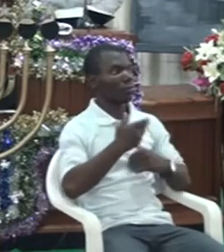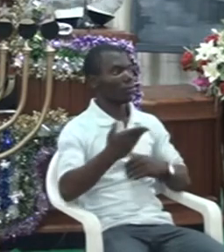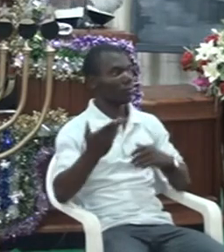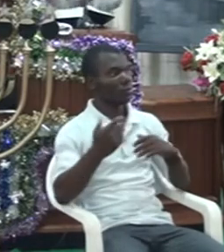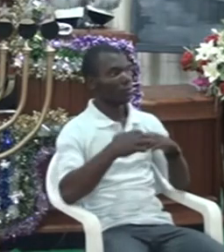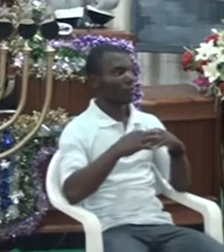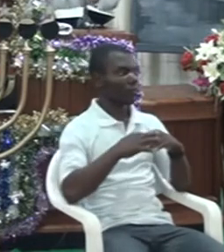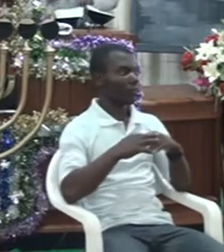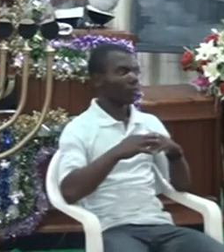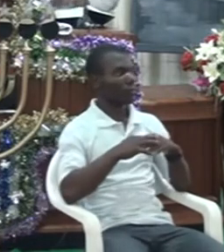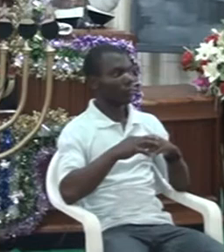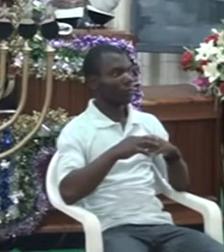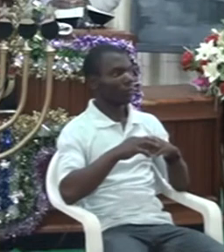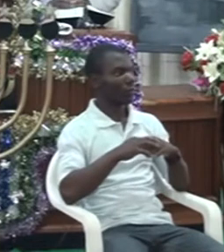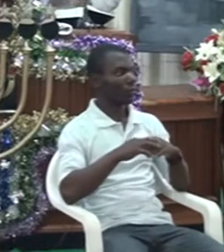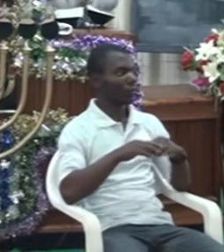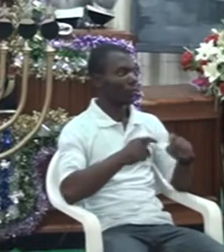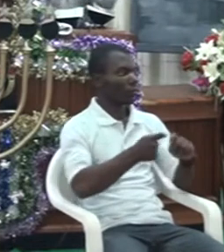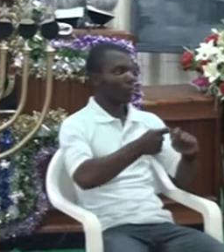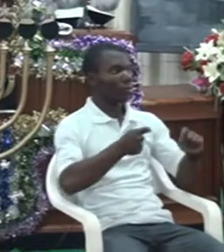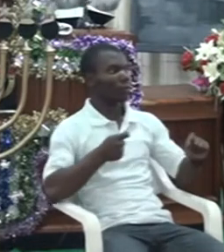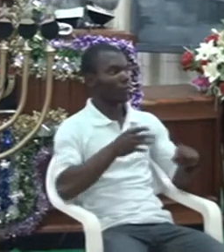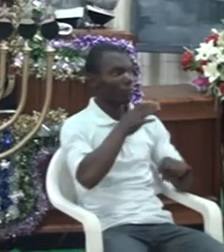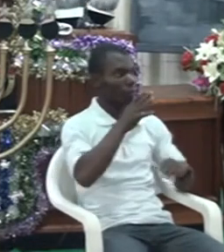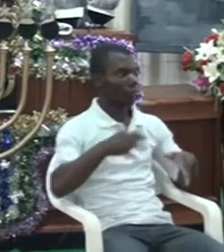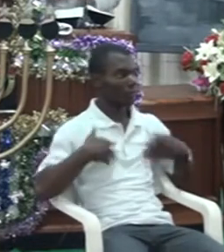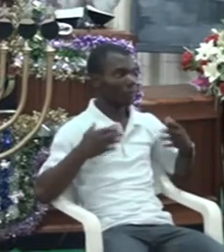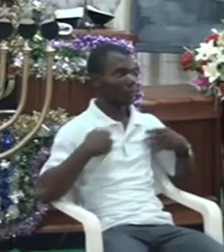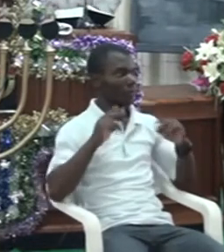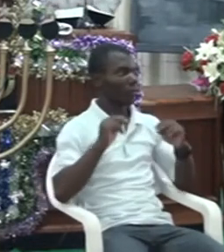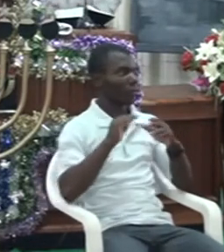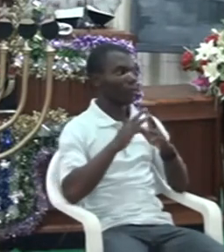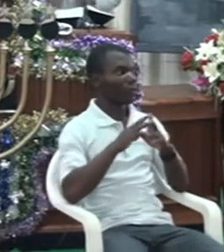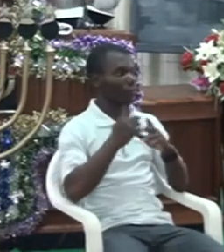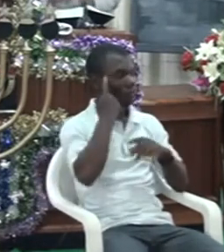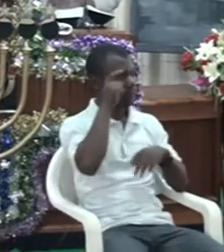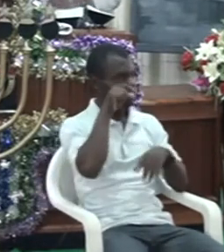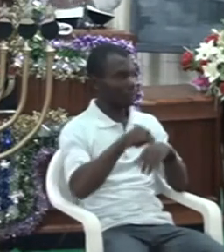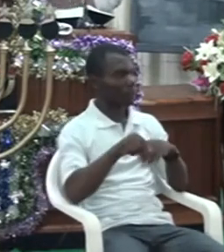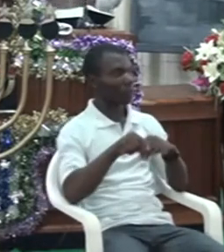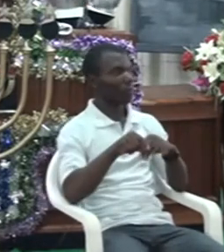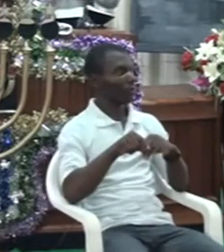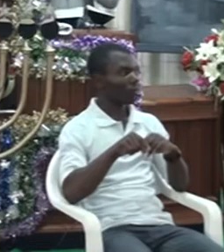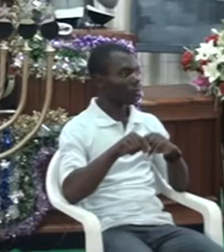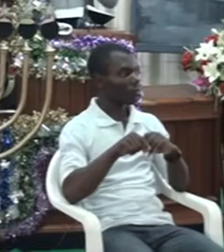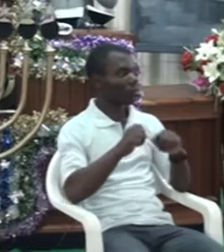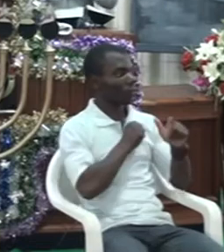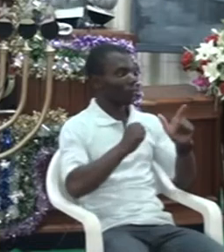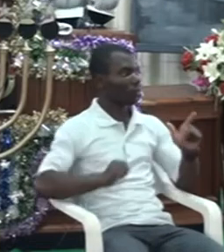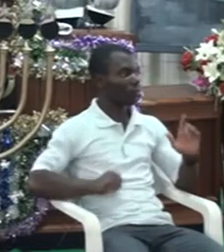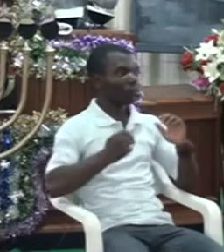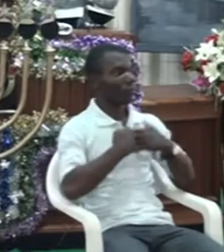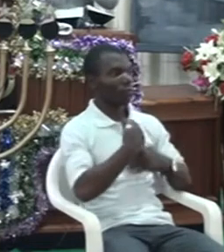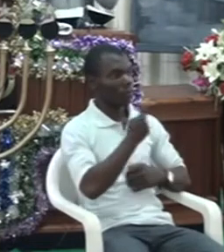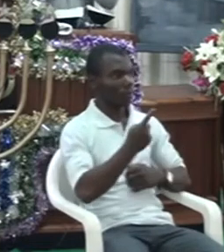Même s'il y a un cas, un problème, que cela ne te ravisse pas la foi, la joie. Que le Seigneur